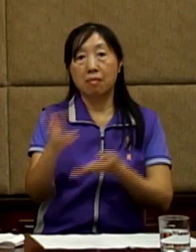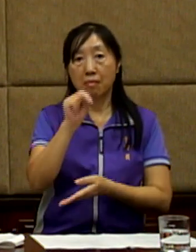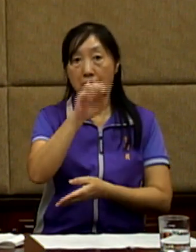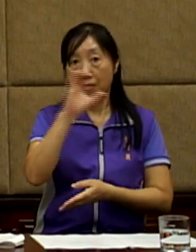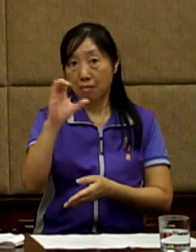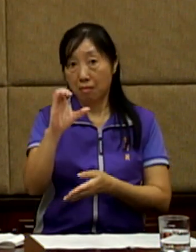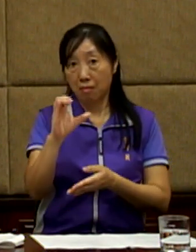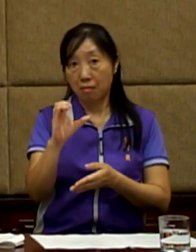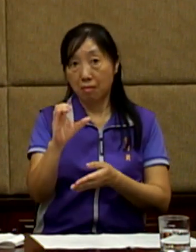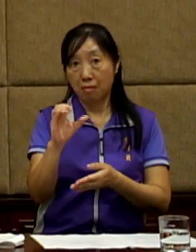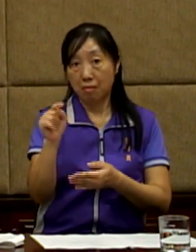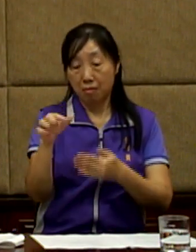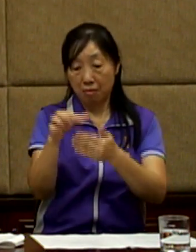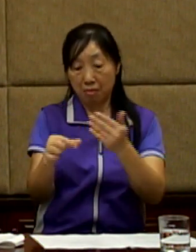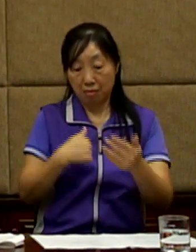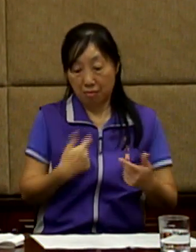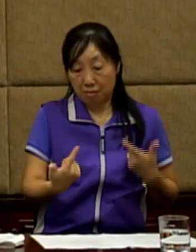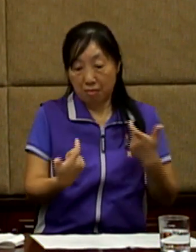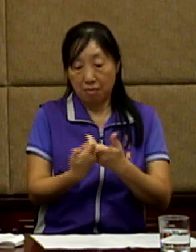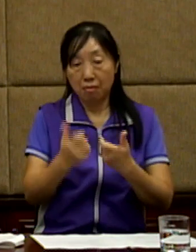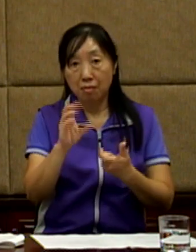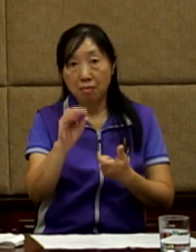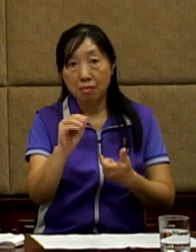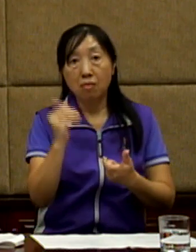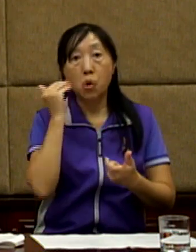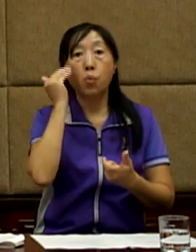规章的规定啊，这样子。